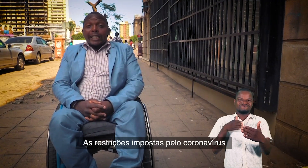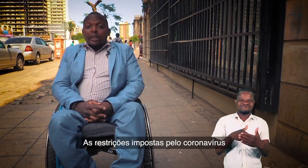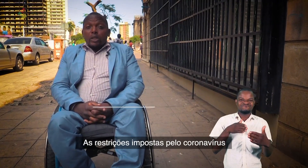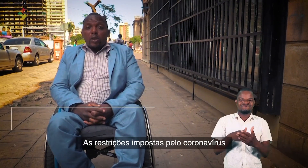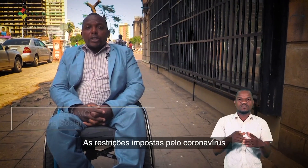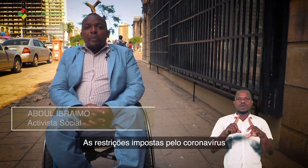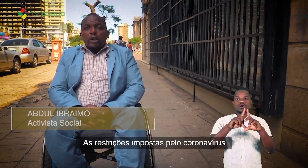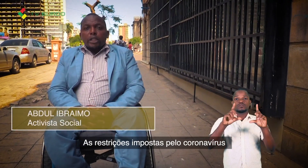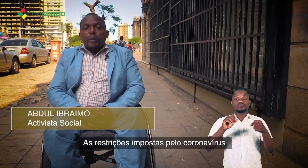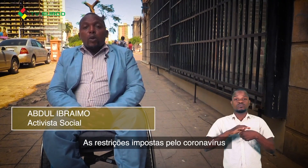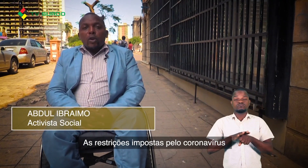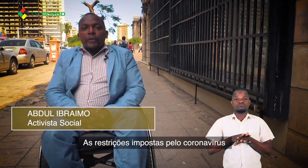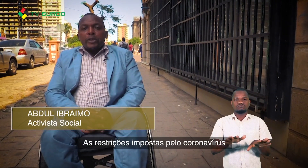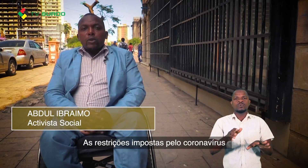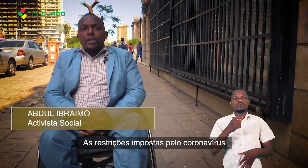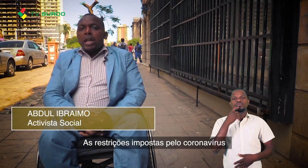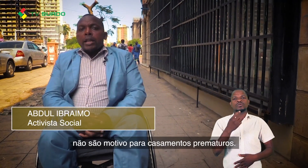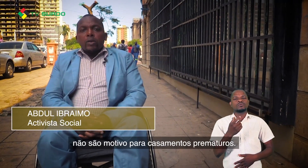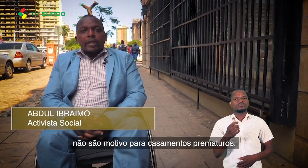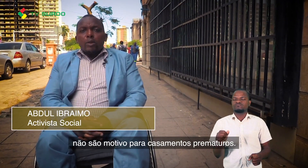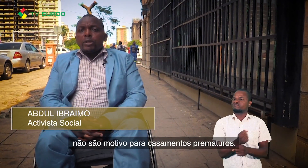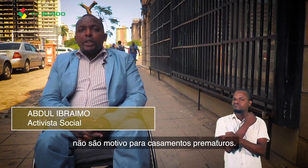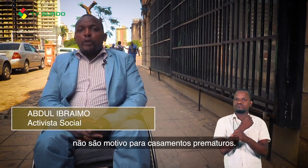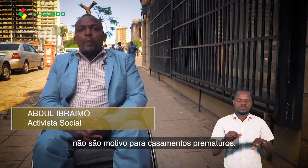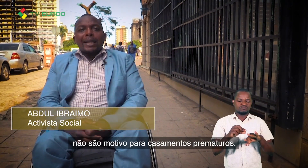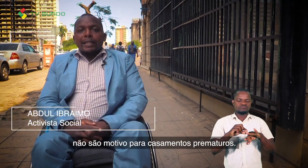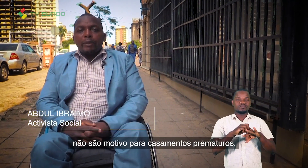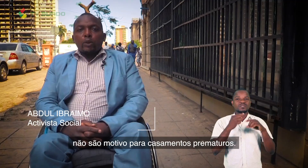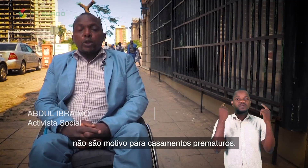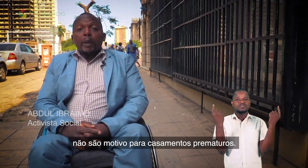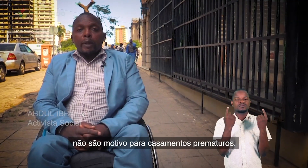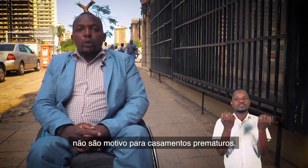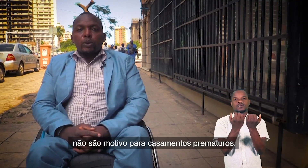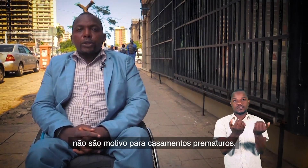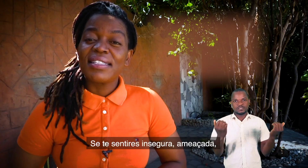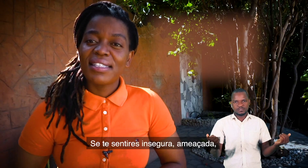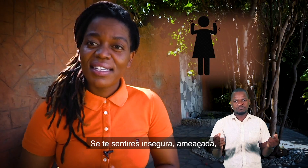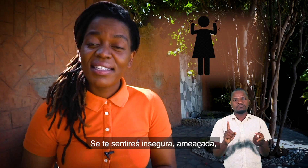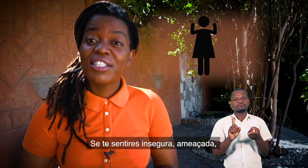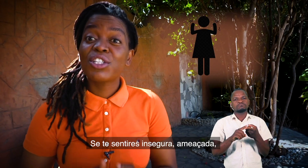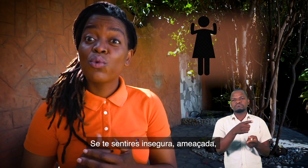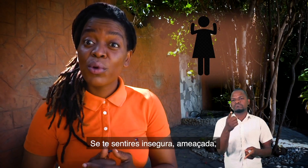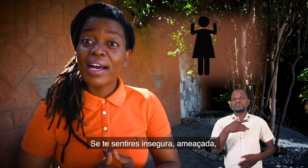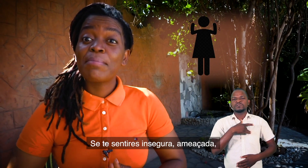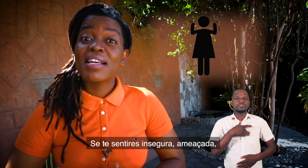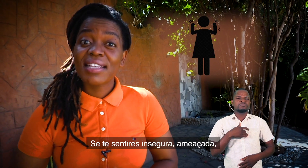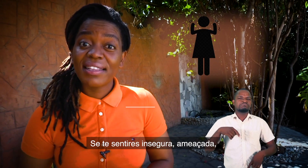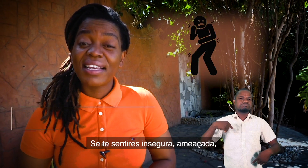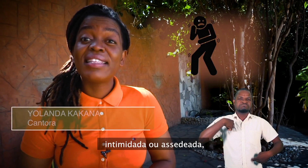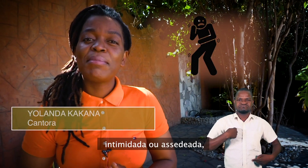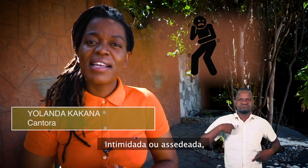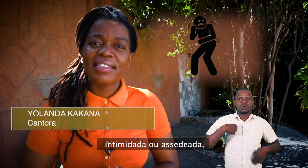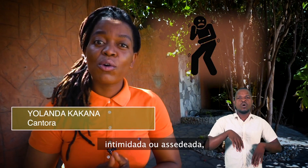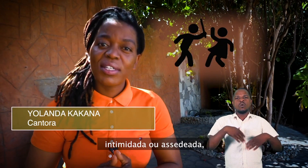As restrições impostas pelo coronavírus não são motivo para casamentos prematuros. Se te sentires insegura,